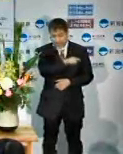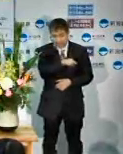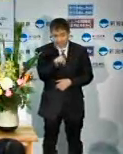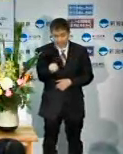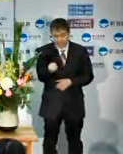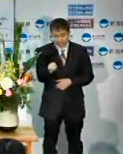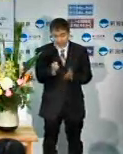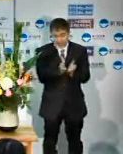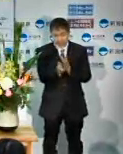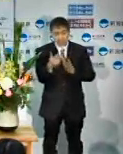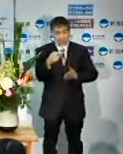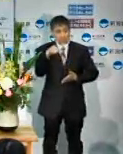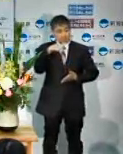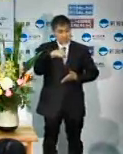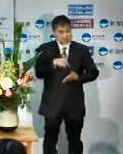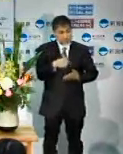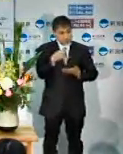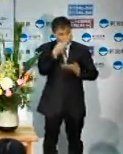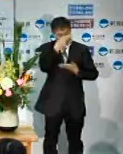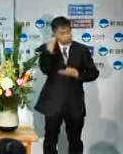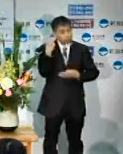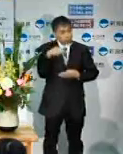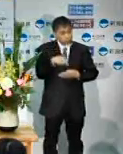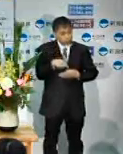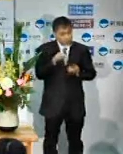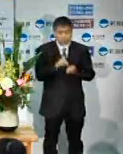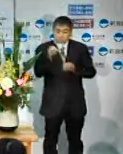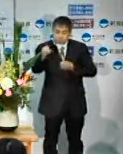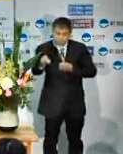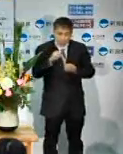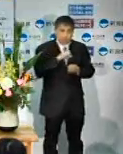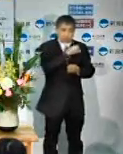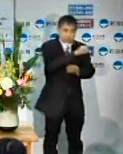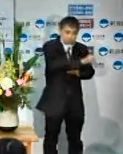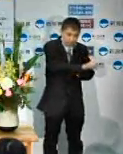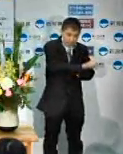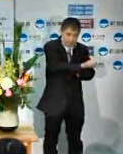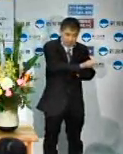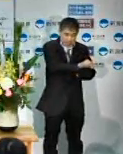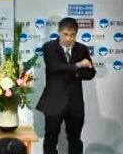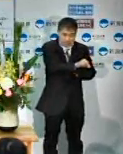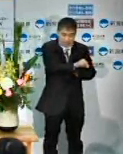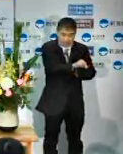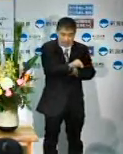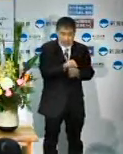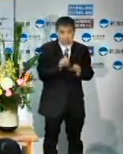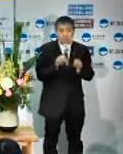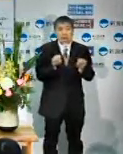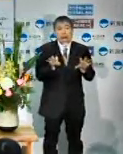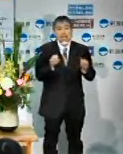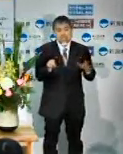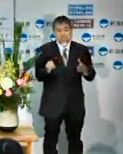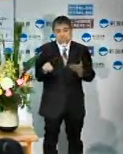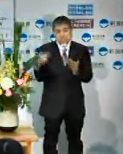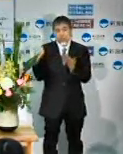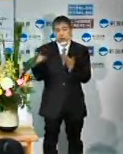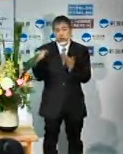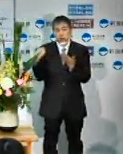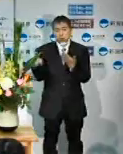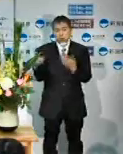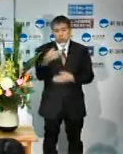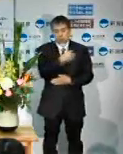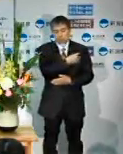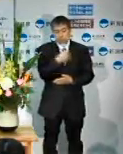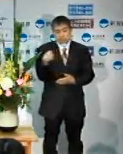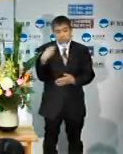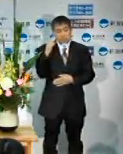ー局にしたそうした配信遠隔の教育授業ができればですね、そうした小規模校でも子どもたち